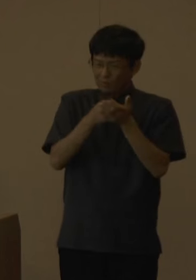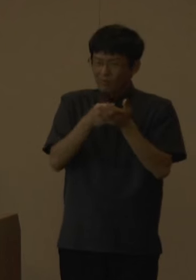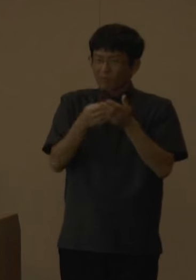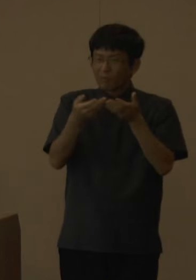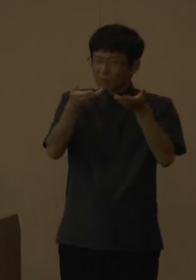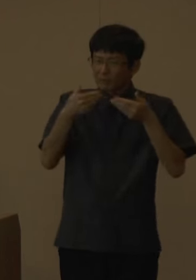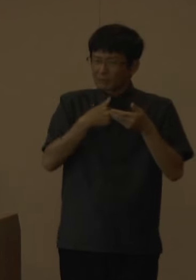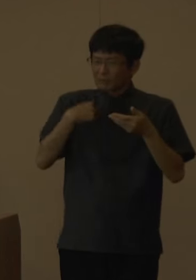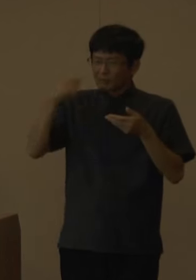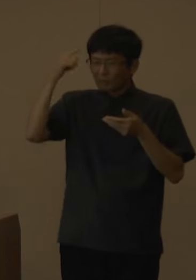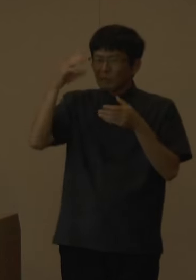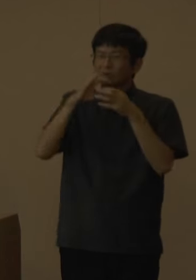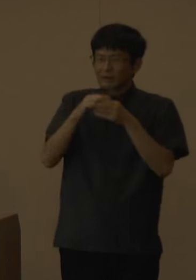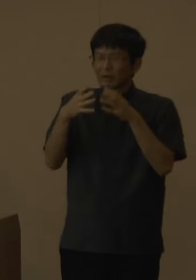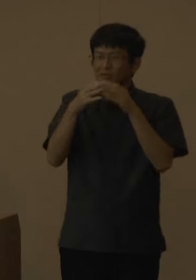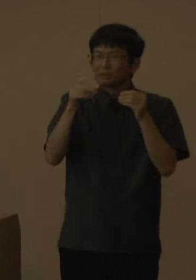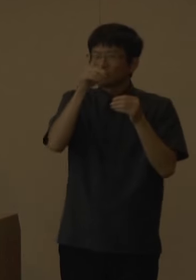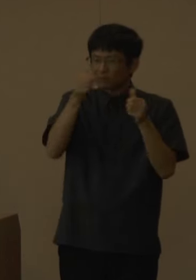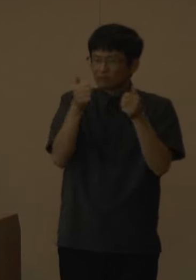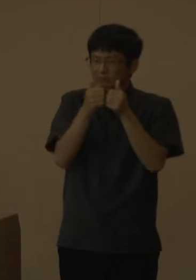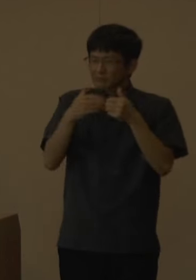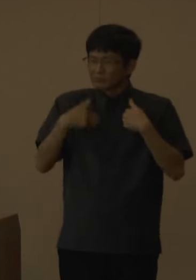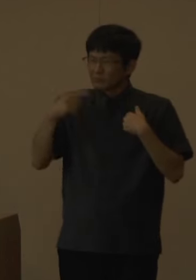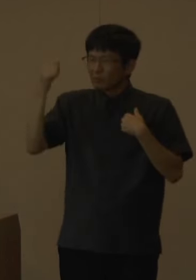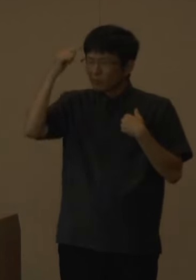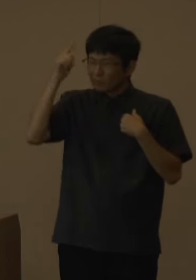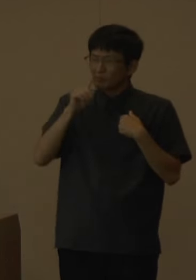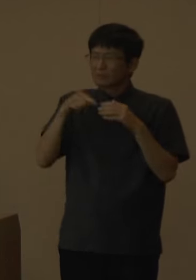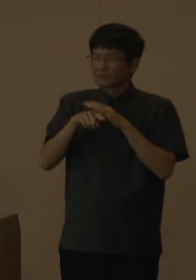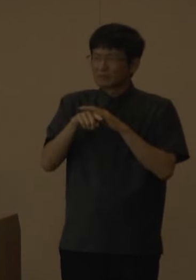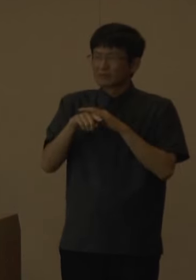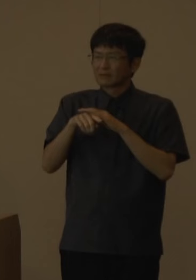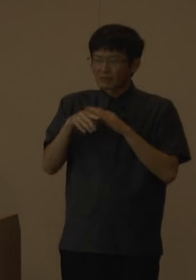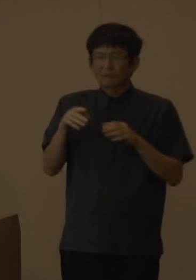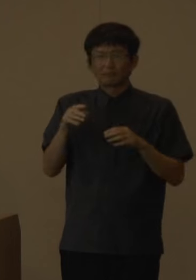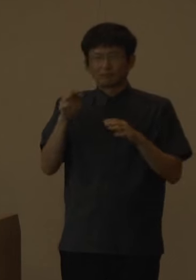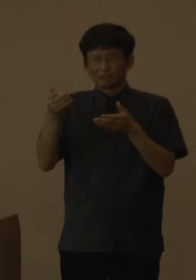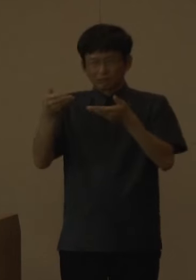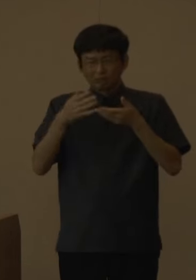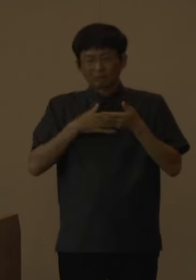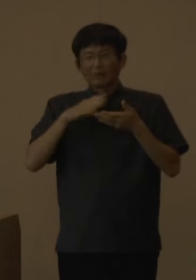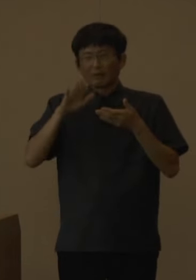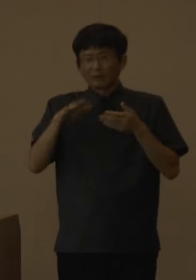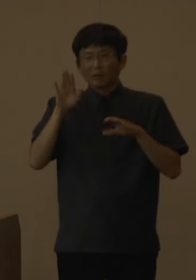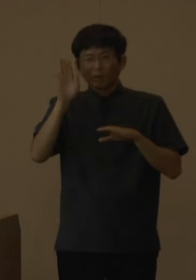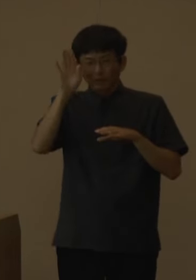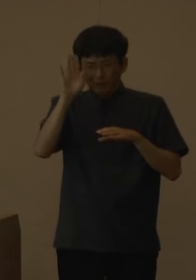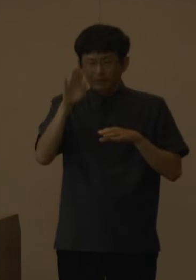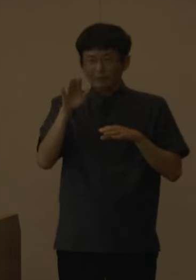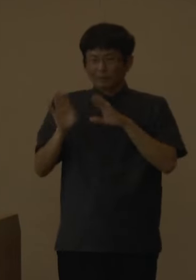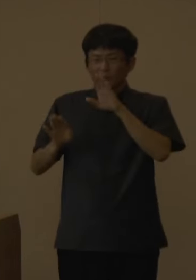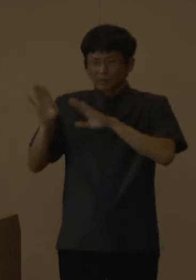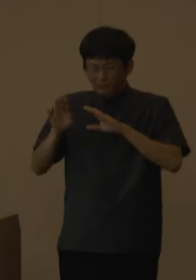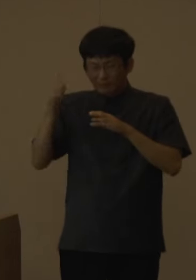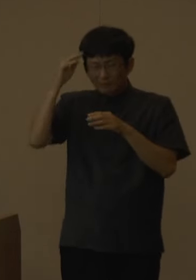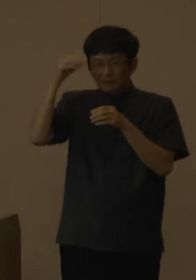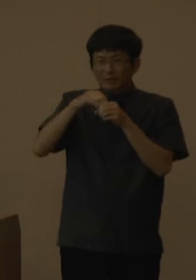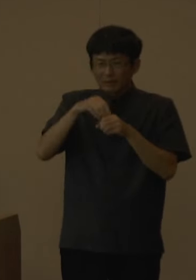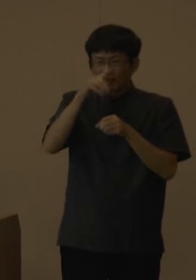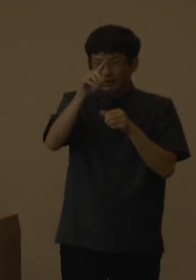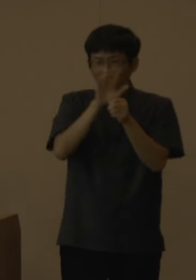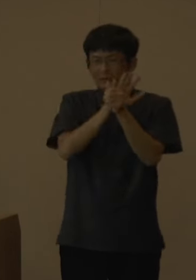かということです。 はい、今回の事態を踏まえて内閣府への連絡